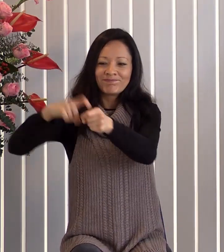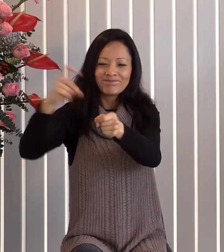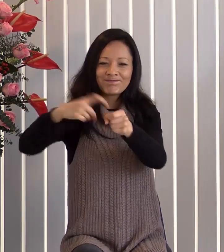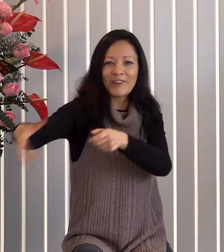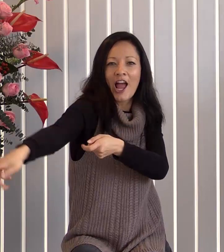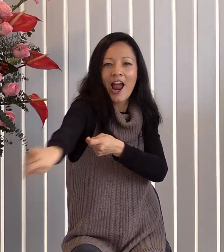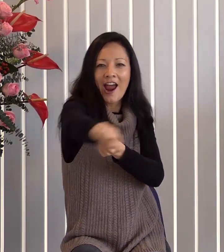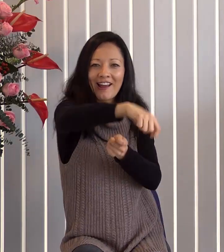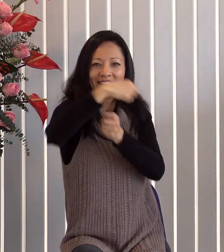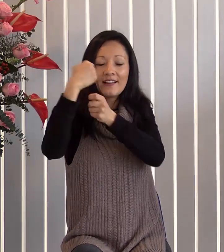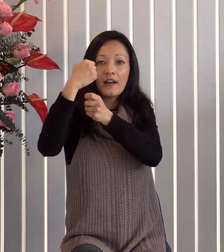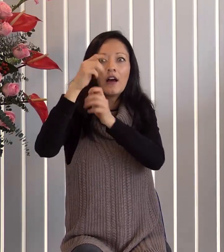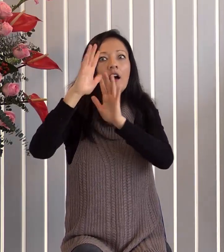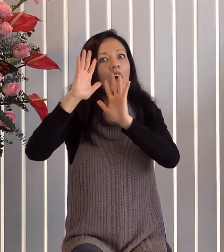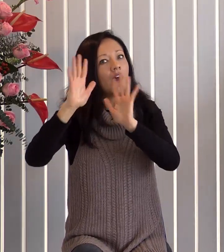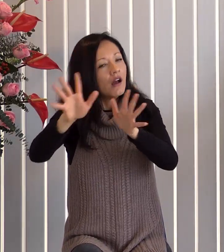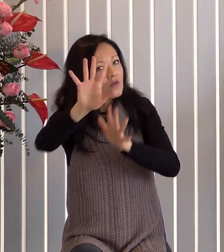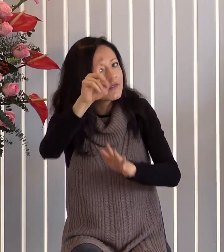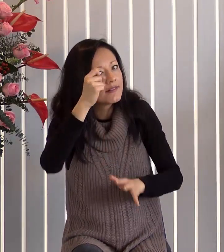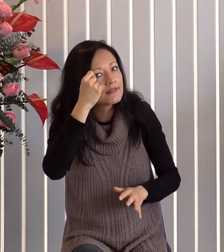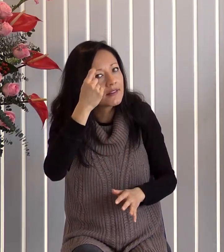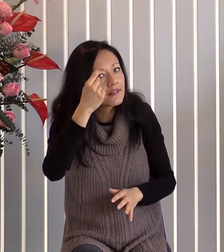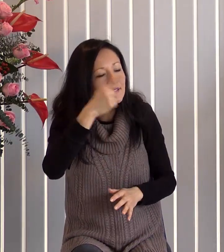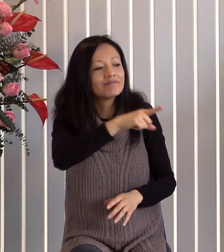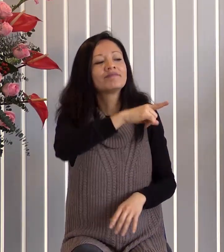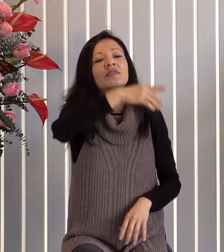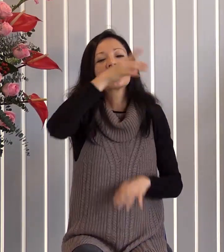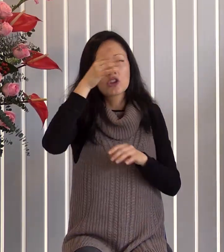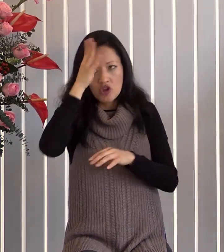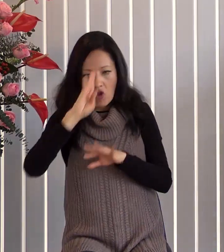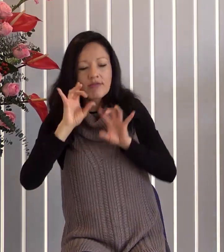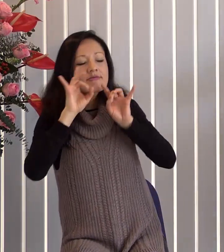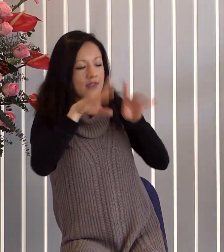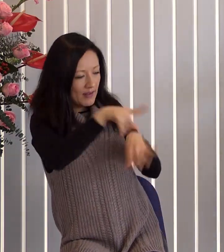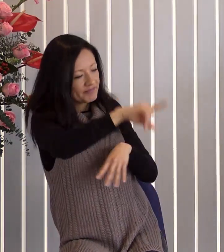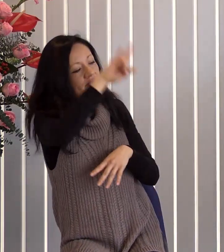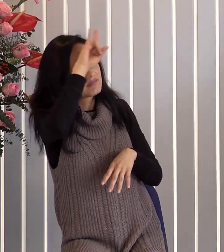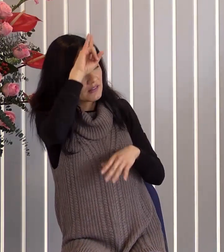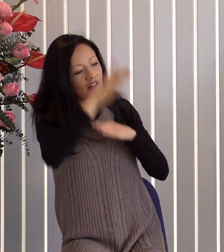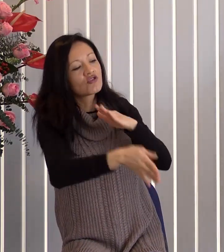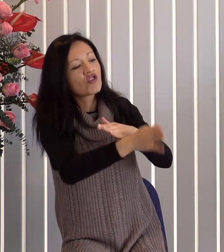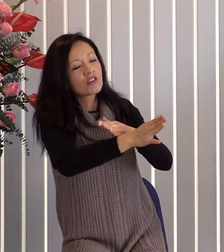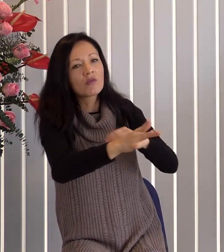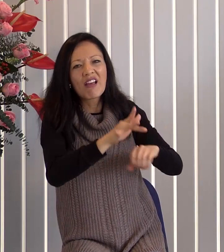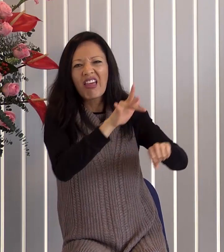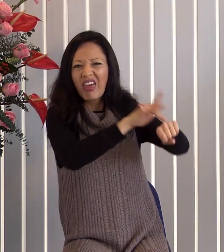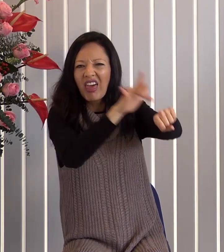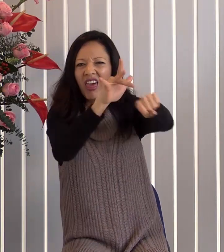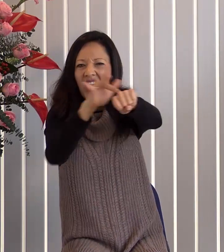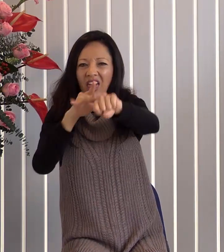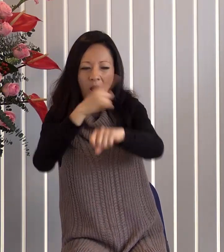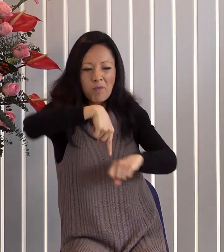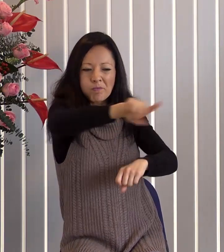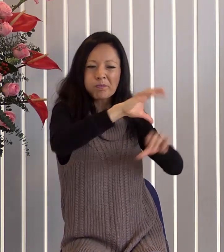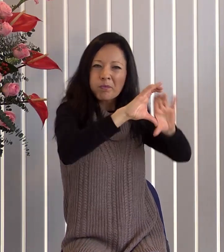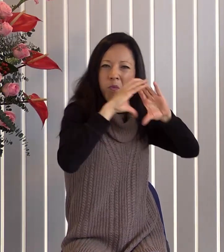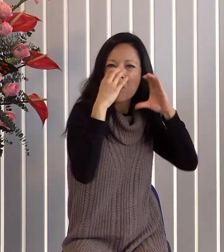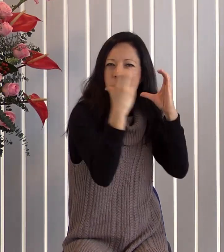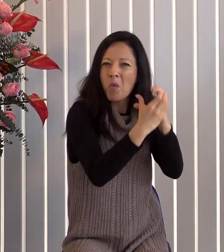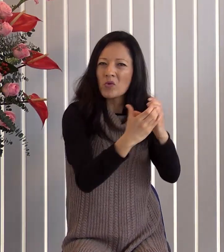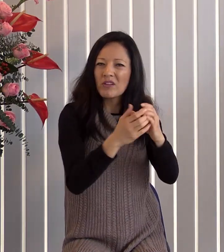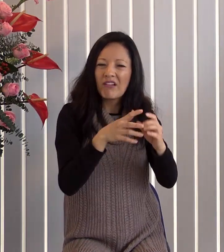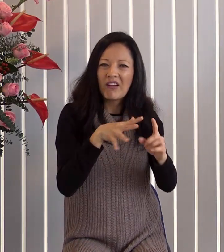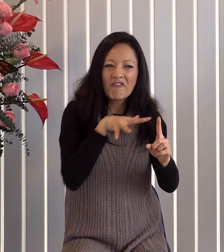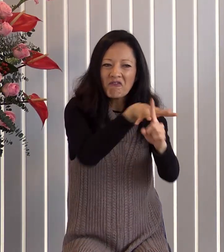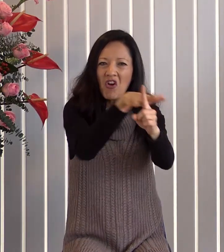¿Usted entiende que el Señor ha permitido que Satanás esté obrando en esta tierra? Y usted entiende que Dios